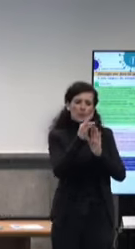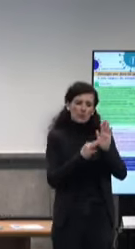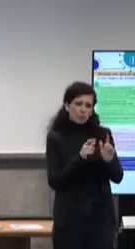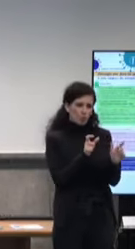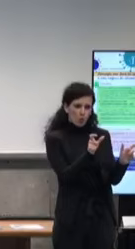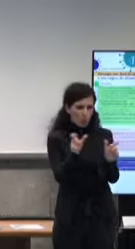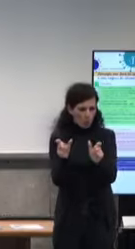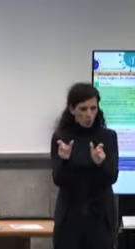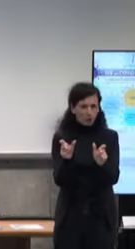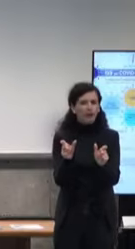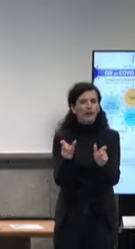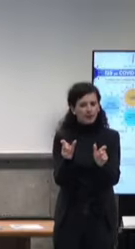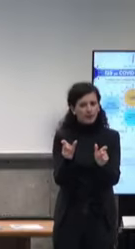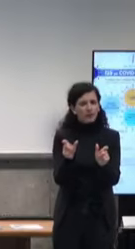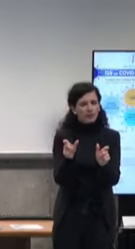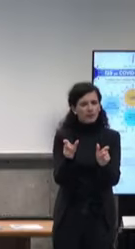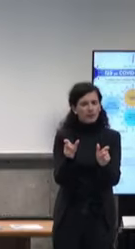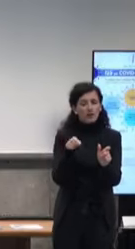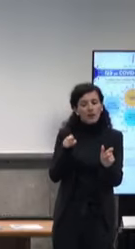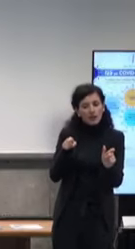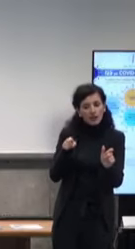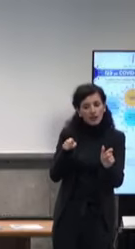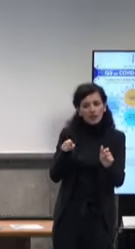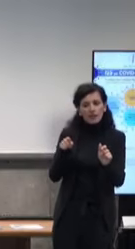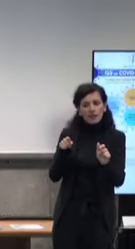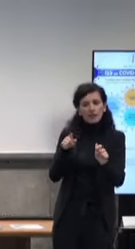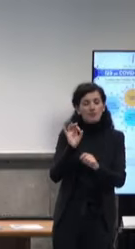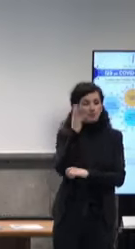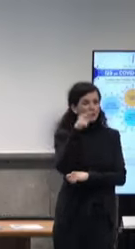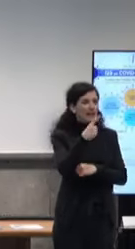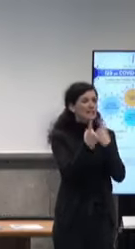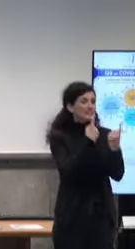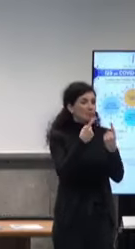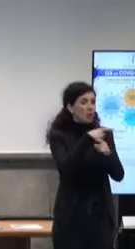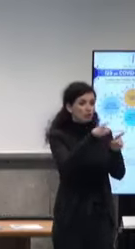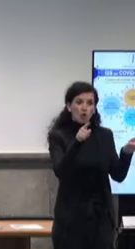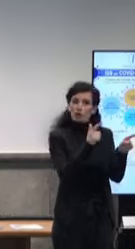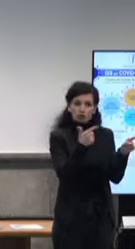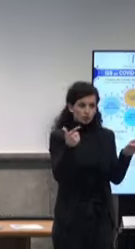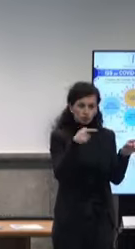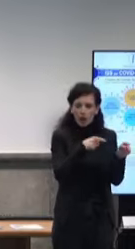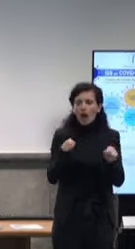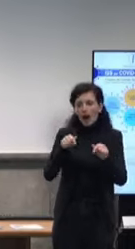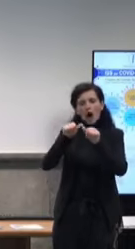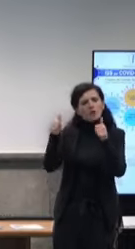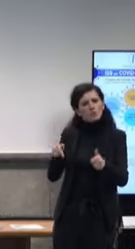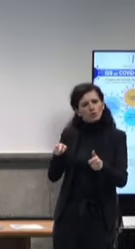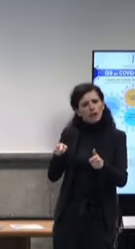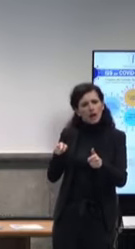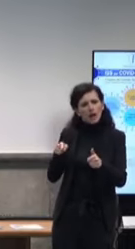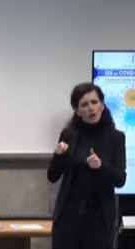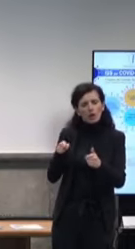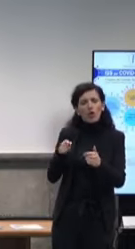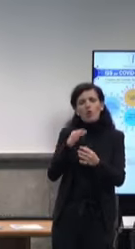lì presumendo che quel modello in assenza di quella di quell'azione di porti ad una ad una realtà che non